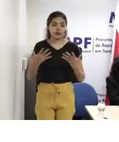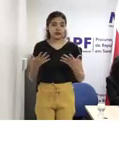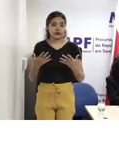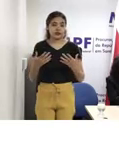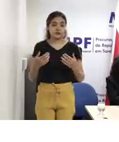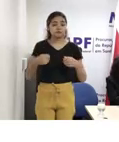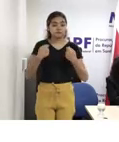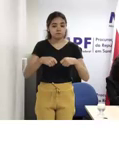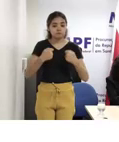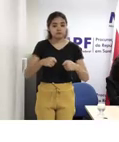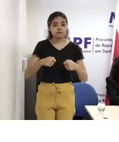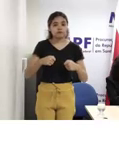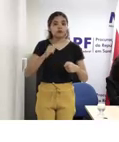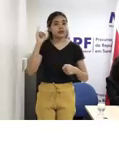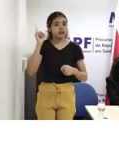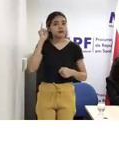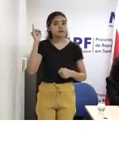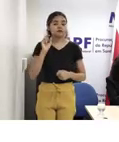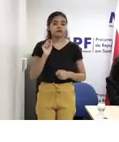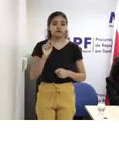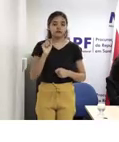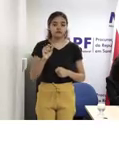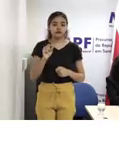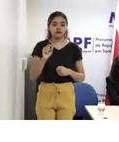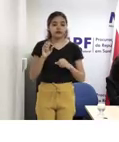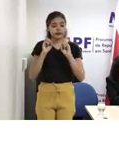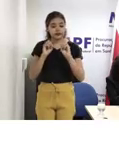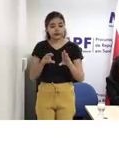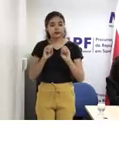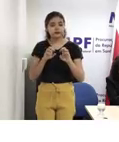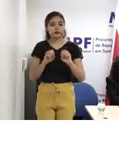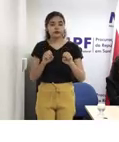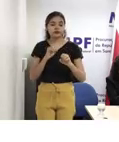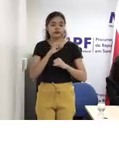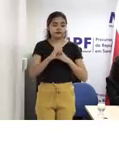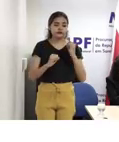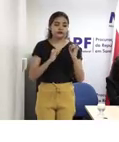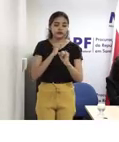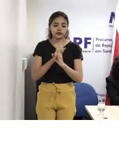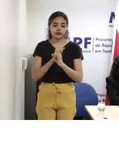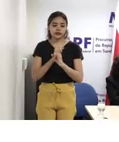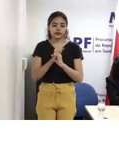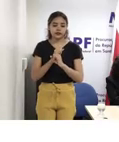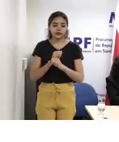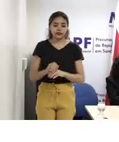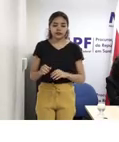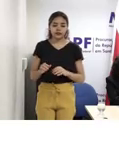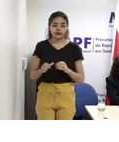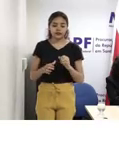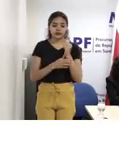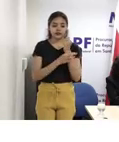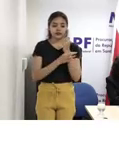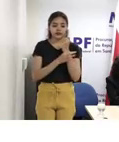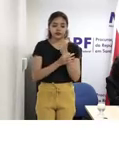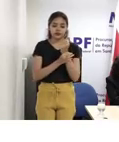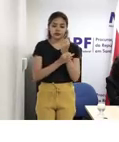necessidade da da inclusão digital da educação digital mas essa educação digital ela tem que ponderar esses riscos tem que ser